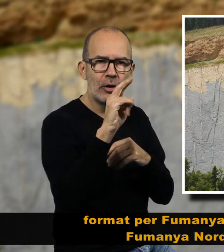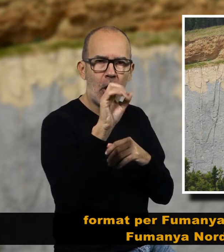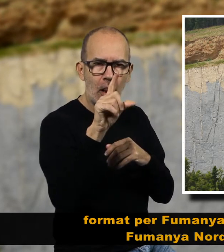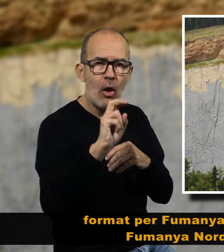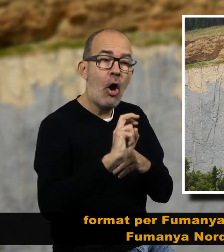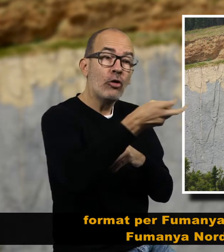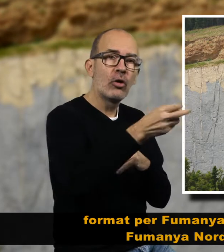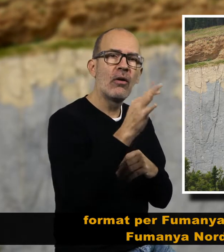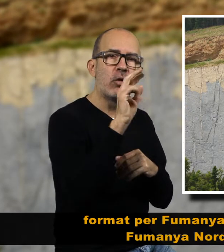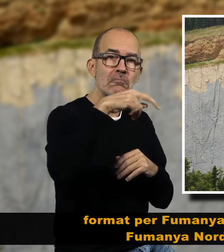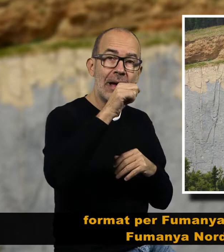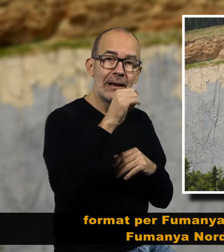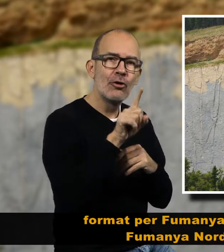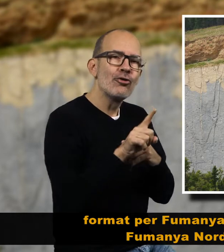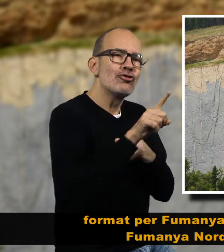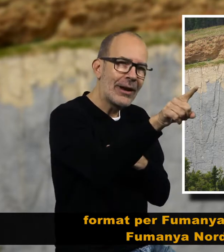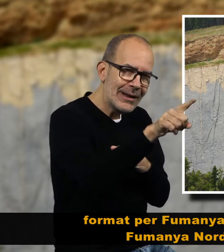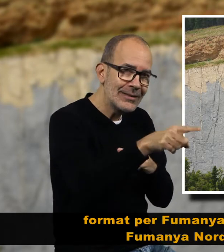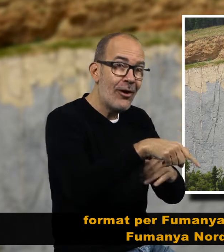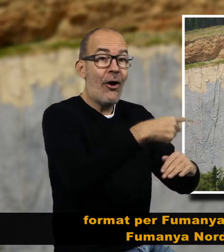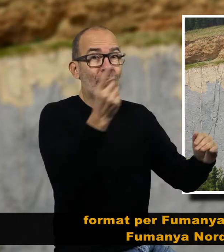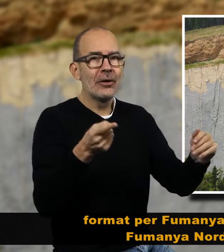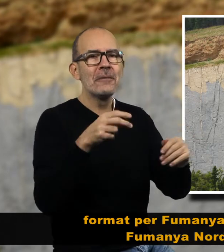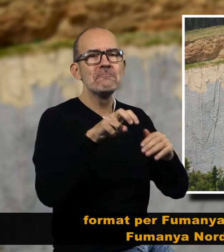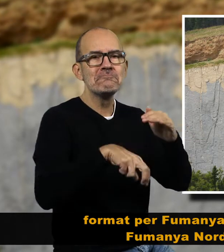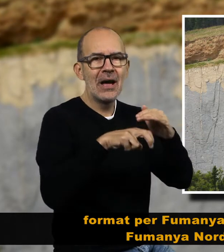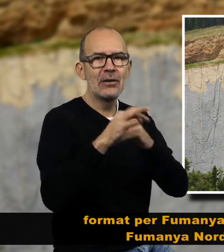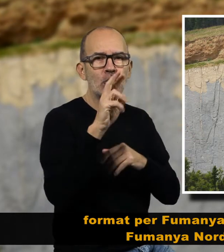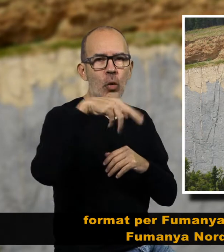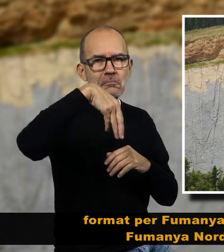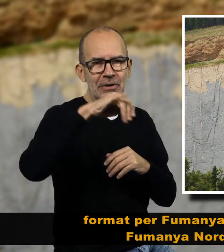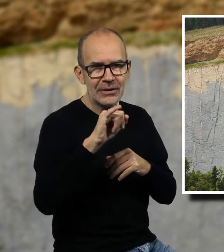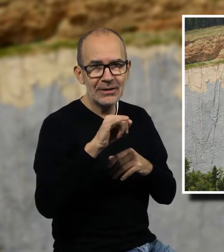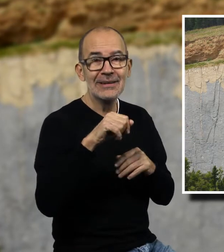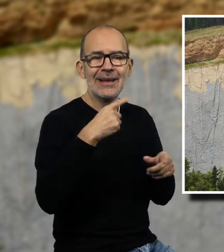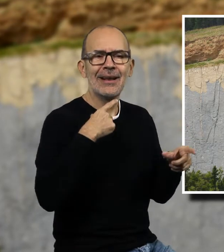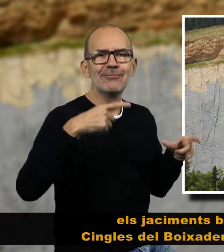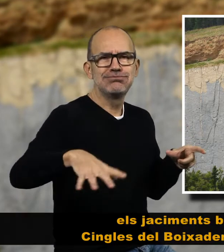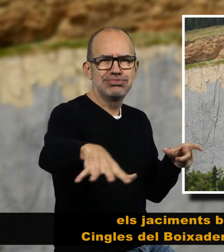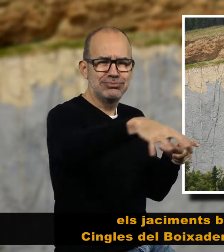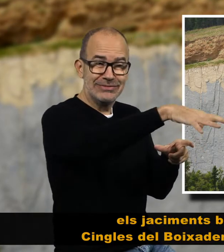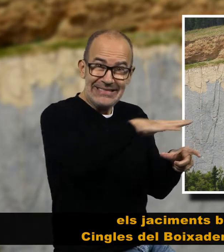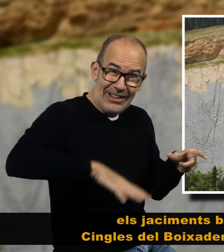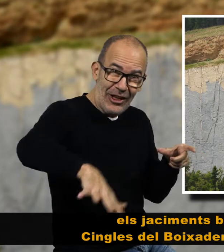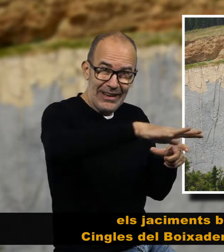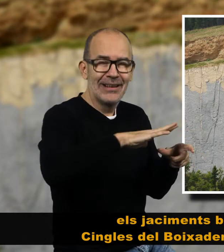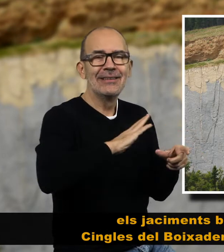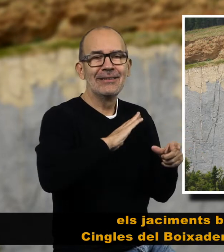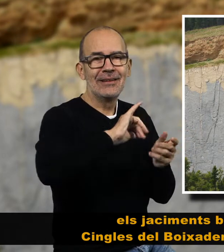Tomí, els jaciments berguedans dels cingles El Boixader, Peguera, El Portet, Font Bullidor i